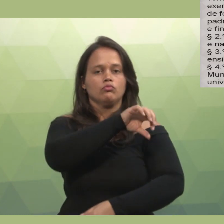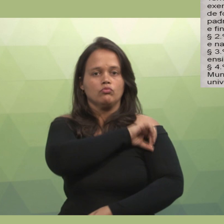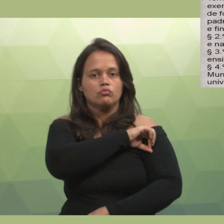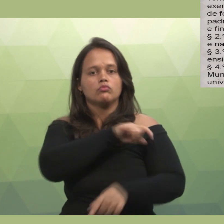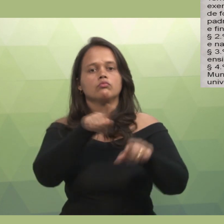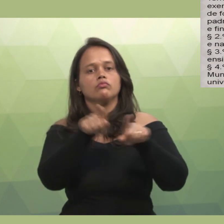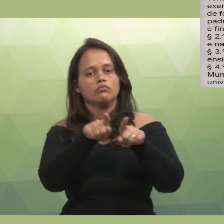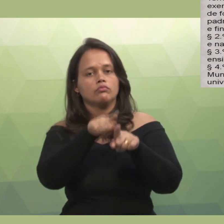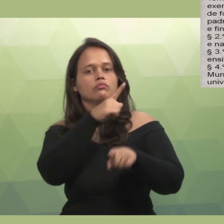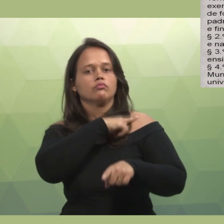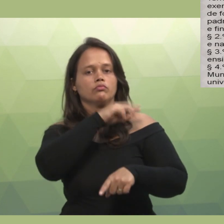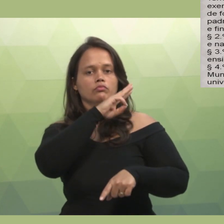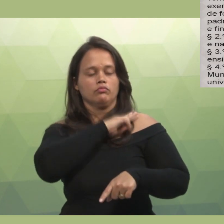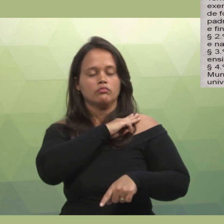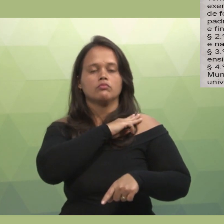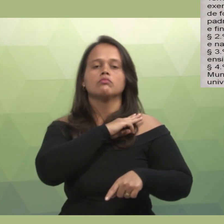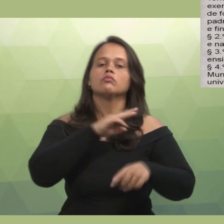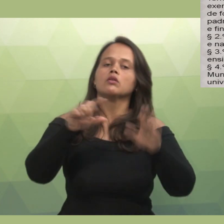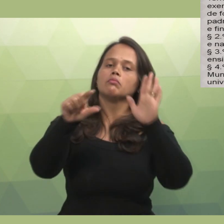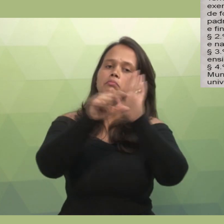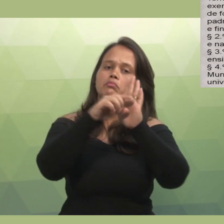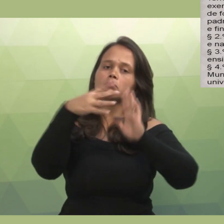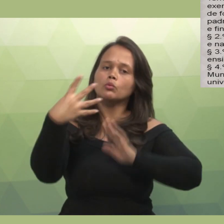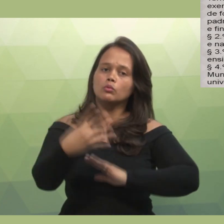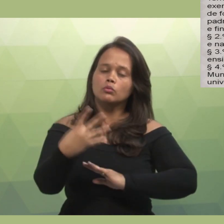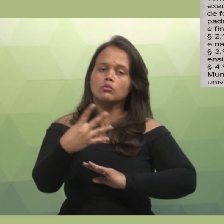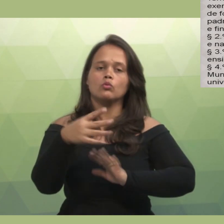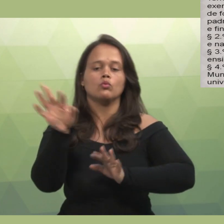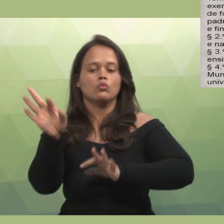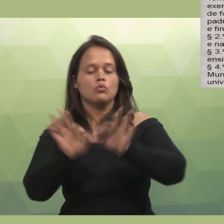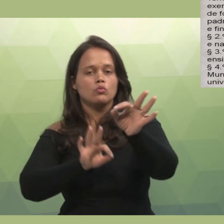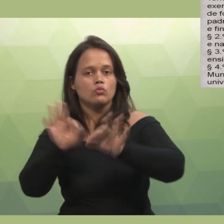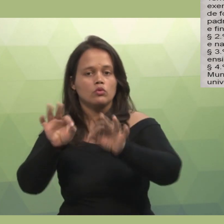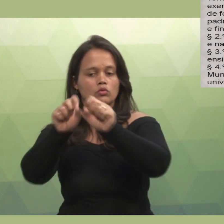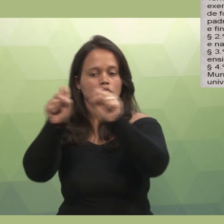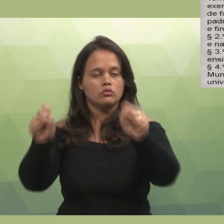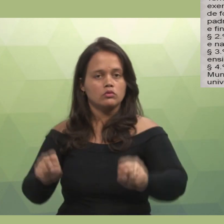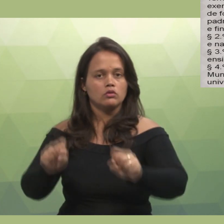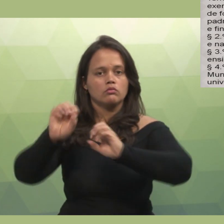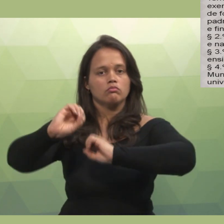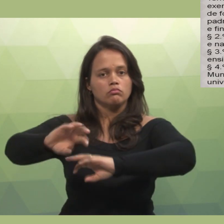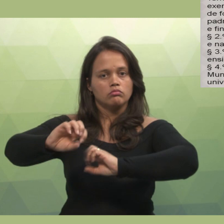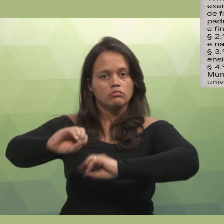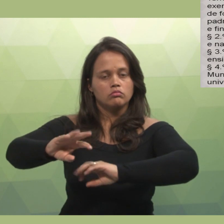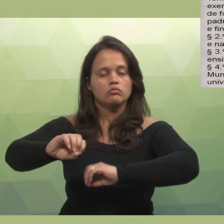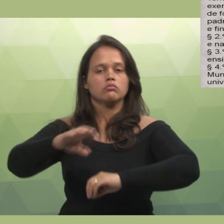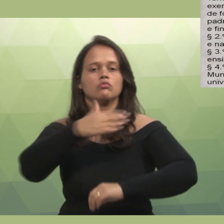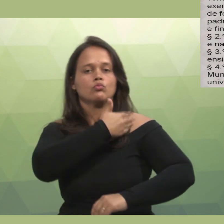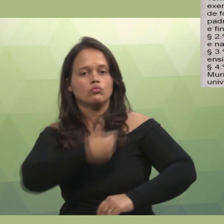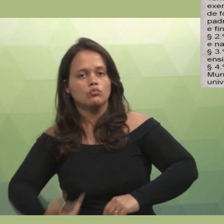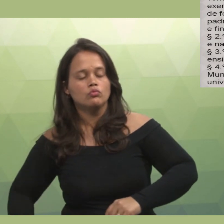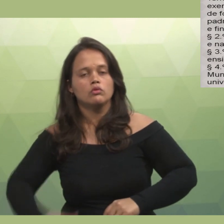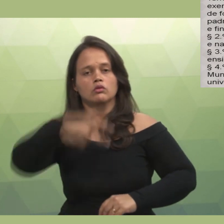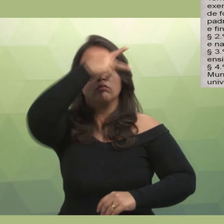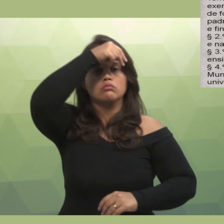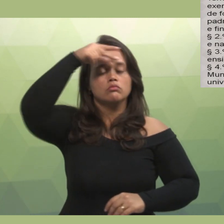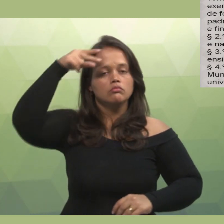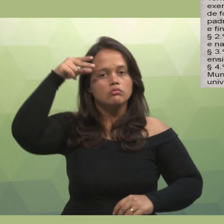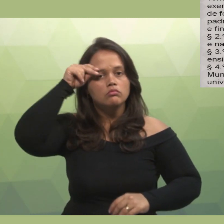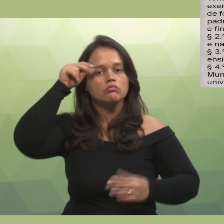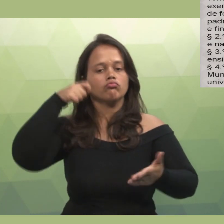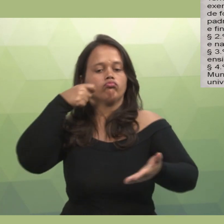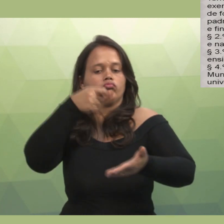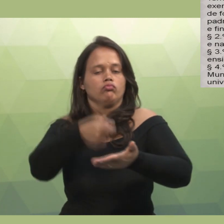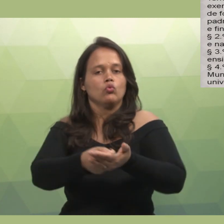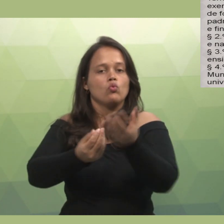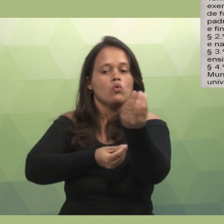parágrafo 4º, na organização de seus sistemas de ensino, os estados e os municípios definirão formas de colaboração de